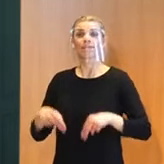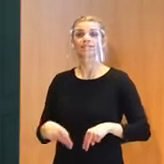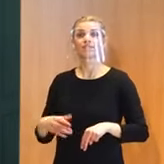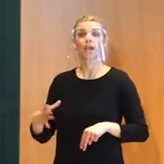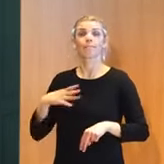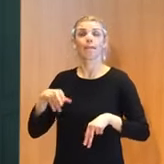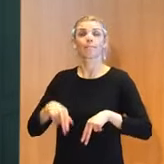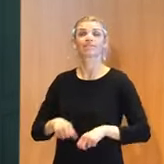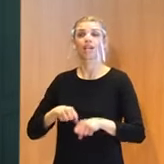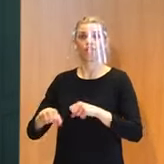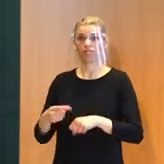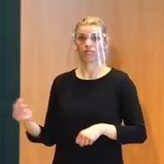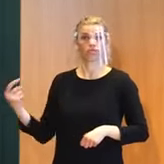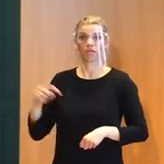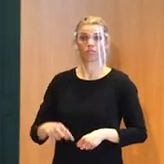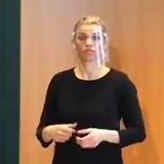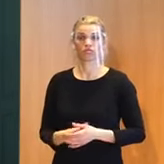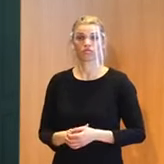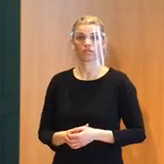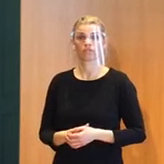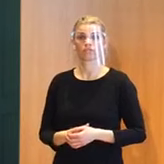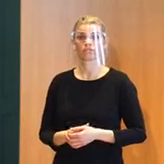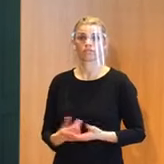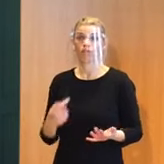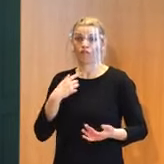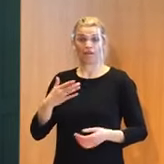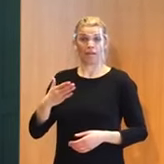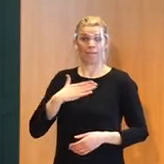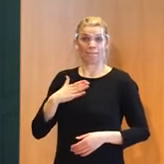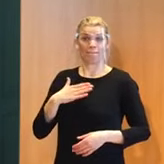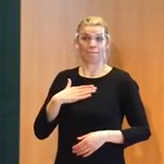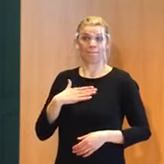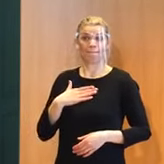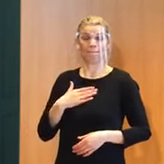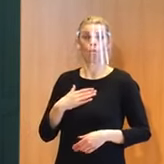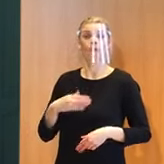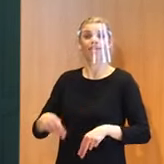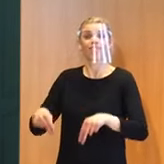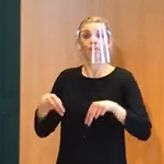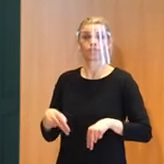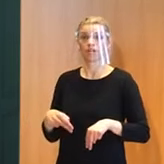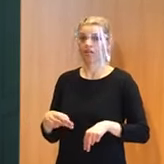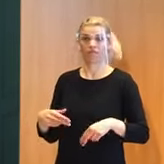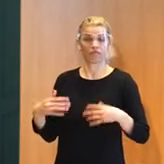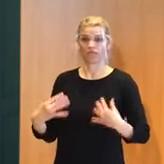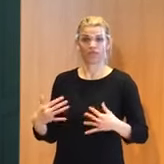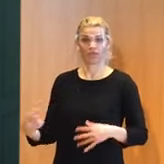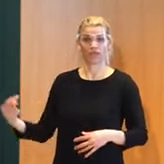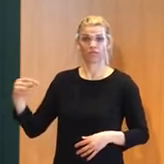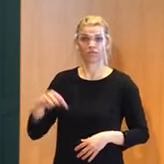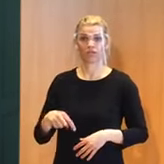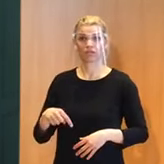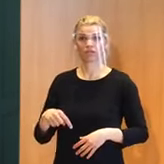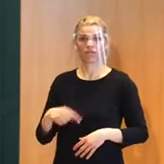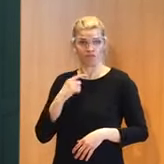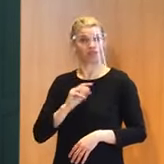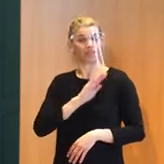Nie, neprišiel ani na moju demisiu, tak možno mal iný pracovný program. To nie,